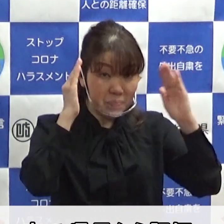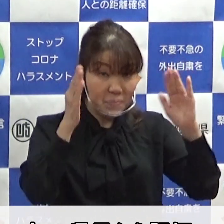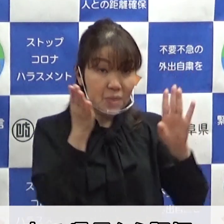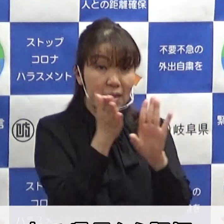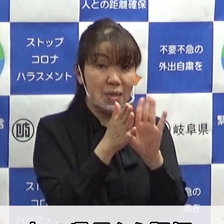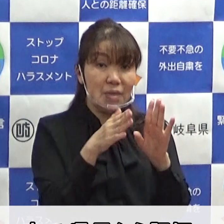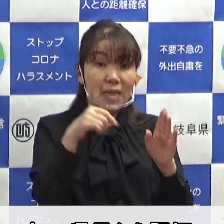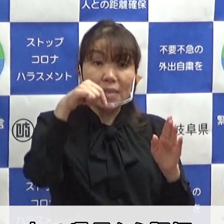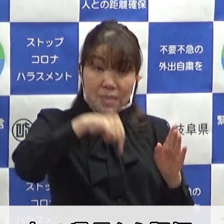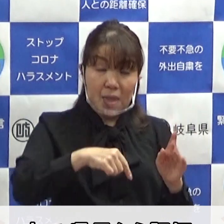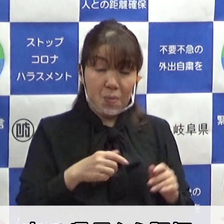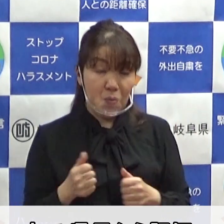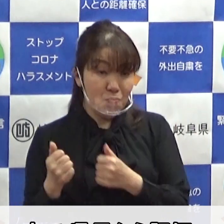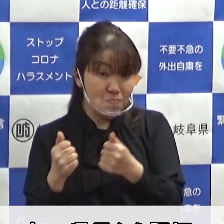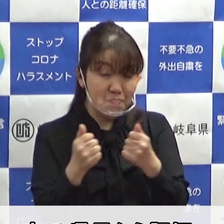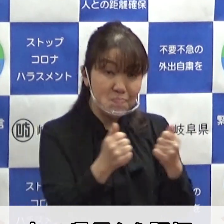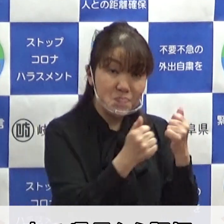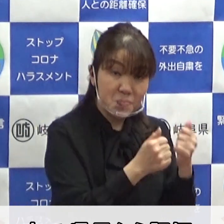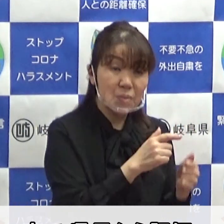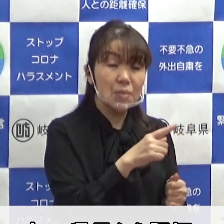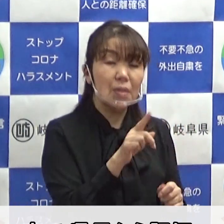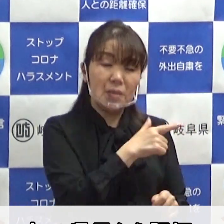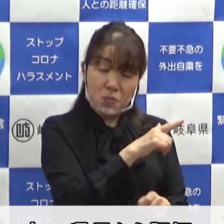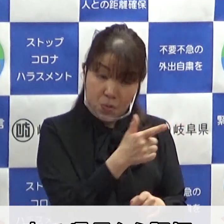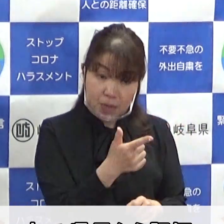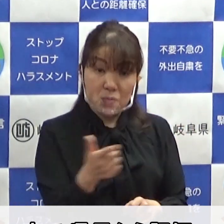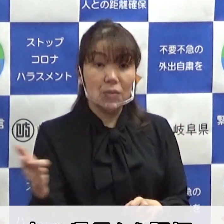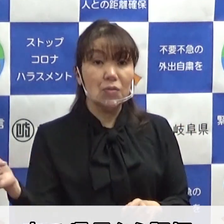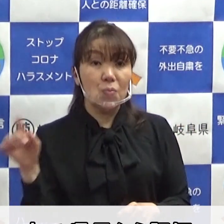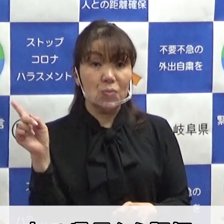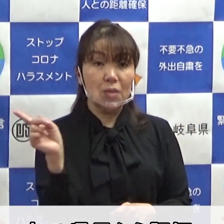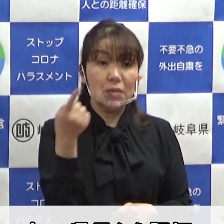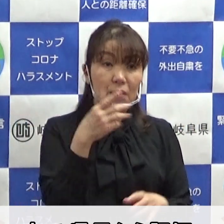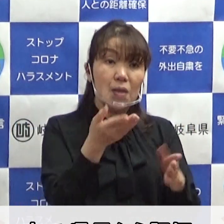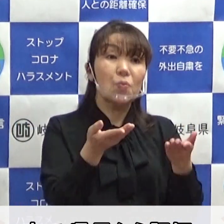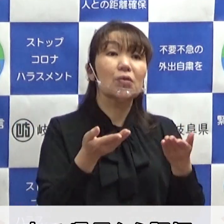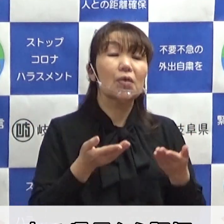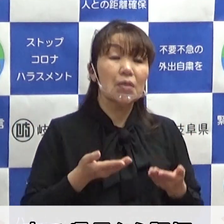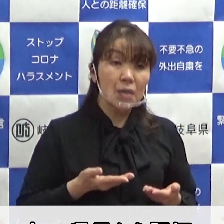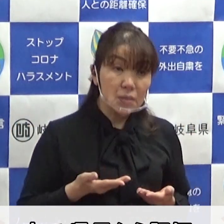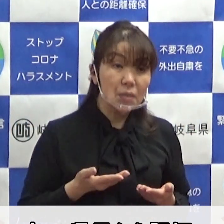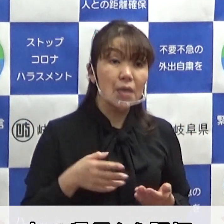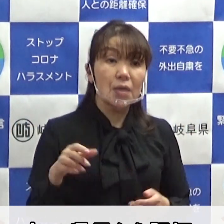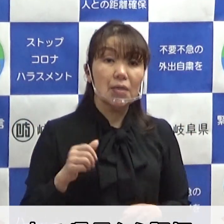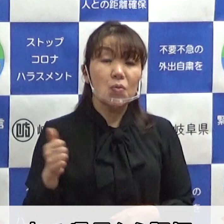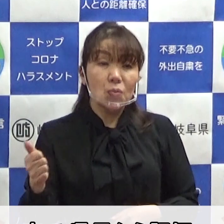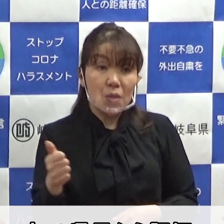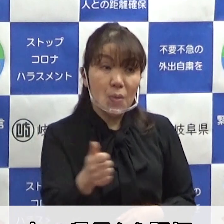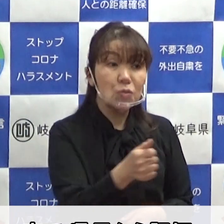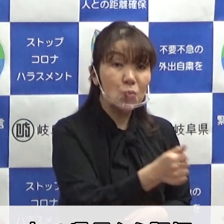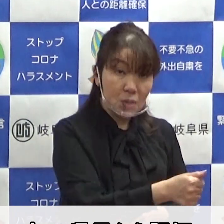県内を駆けずり回って、あらゆる機会をいただいて、あらゆるところでですね、